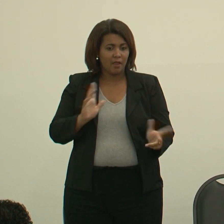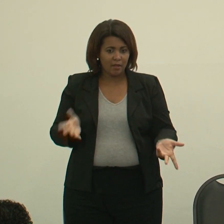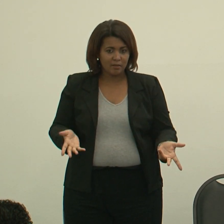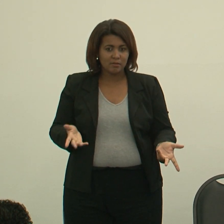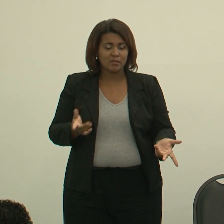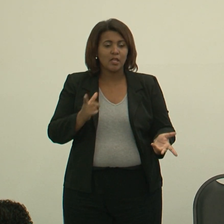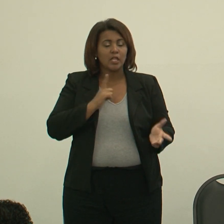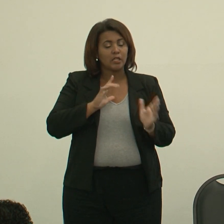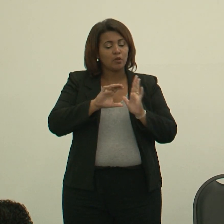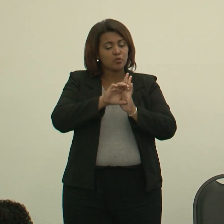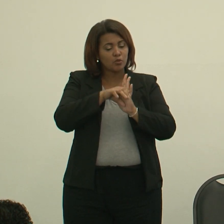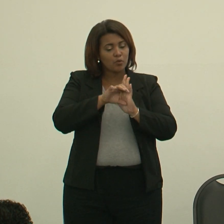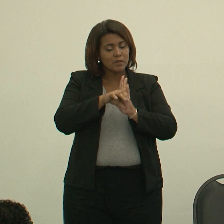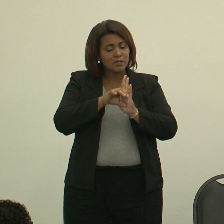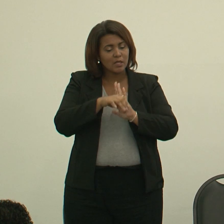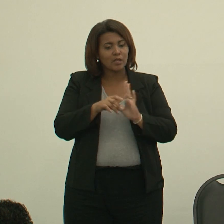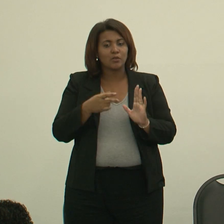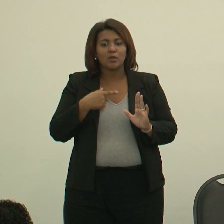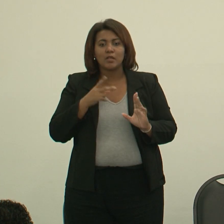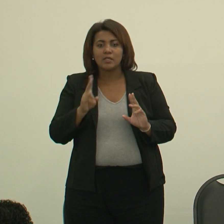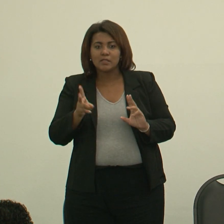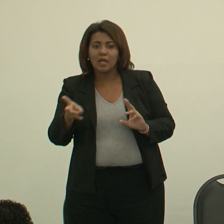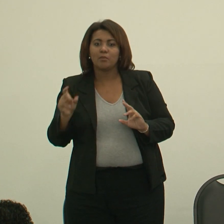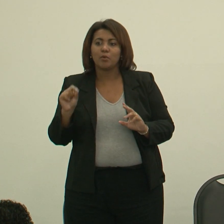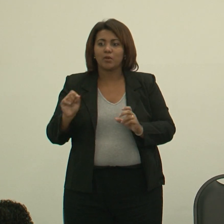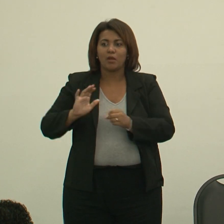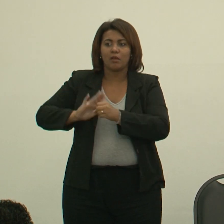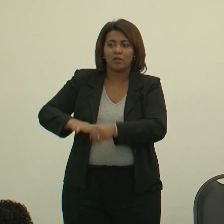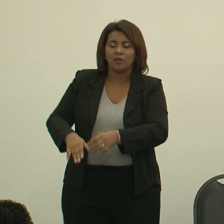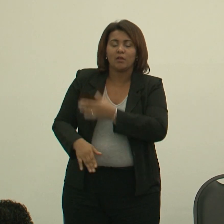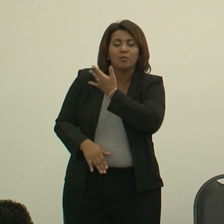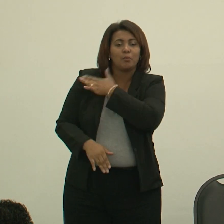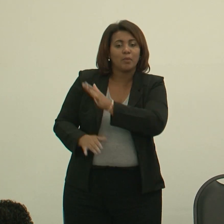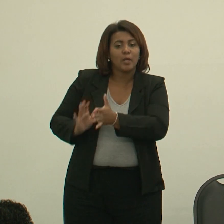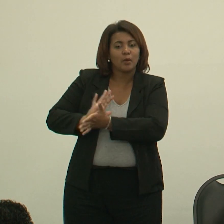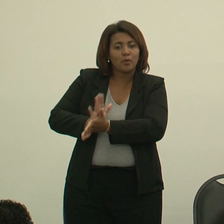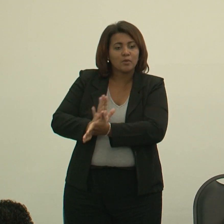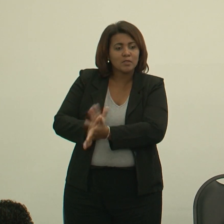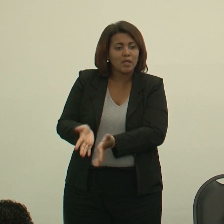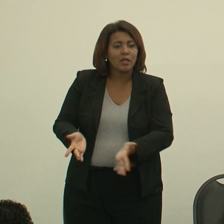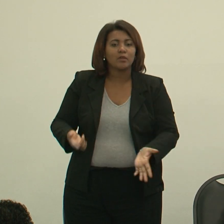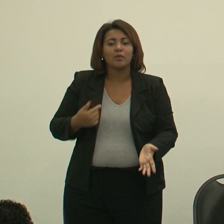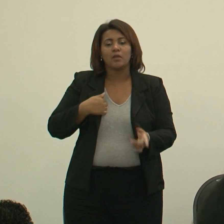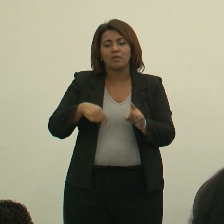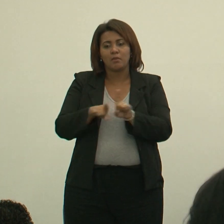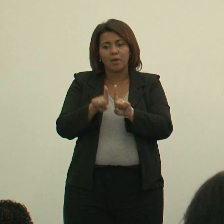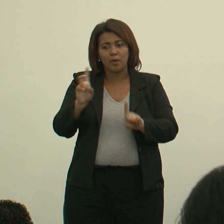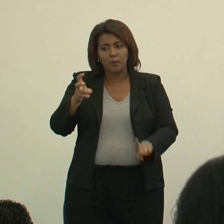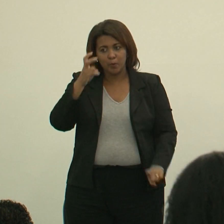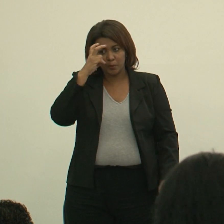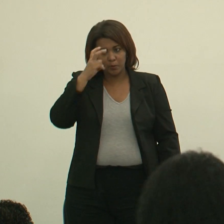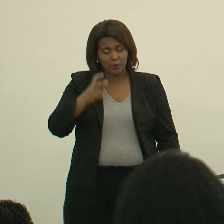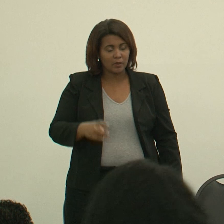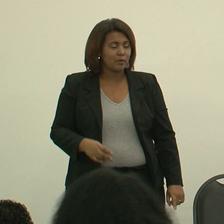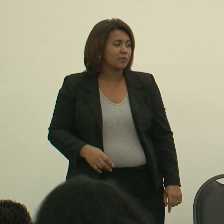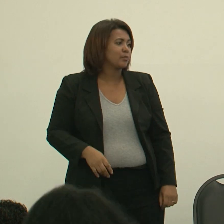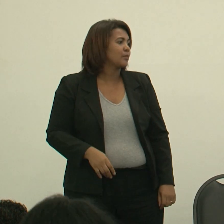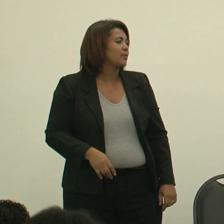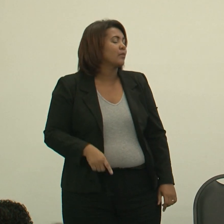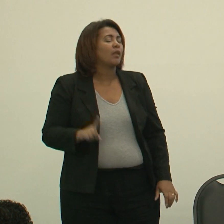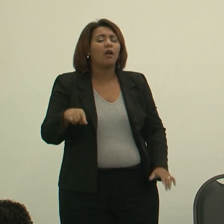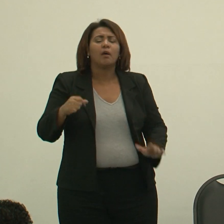esses conceitos acabam esbarrando na questão do preconceito e nas questões aí de cultura. O